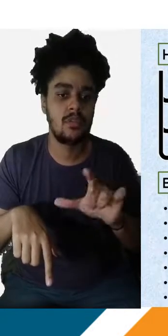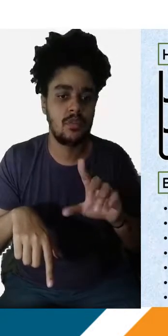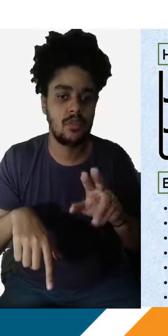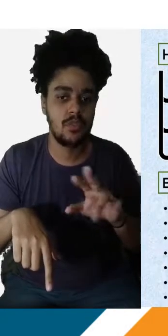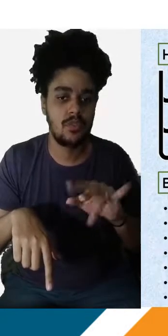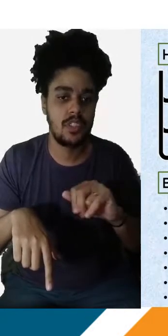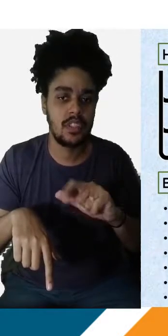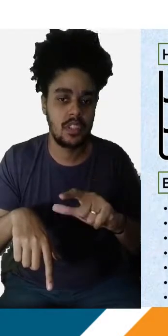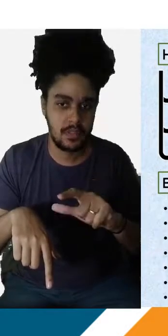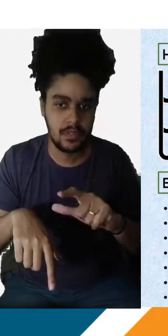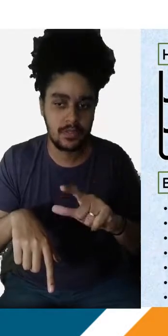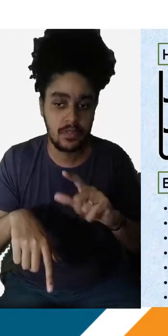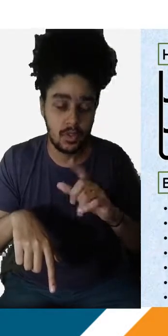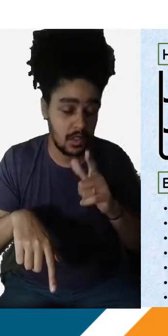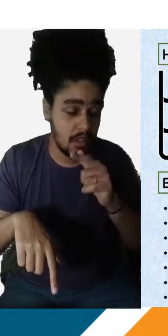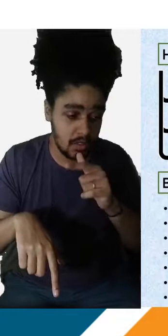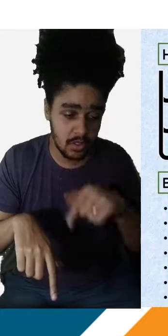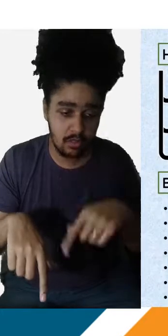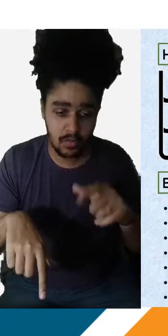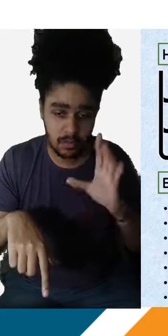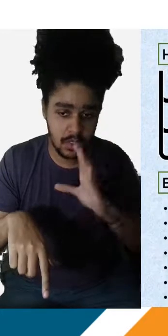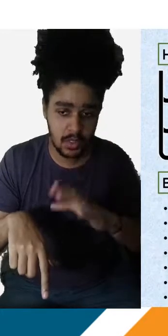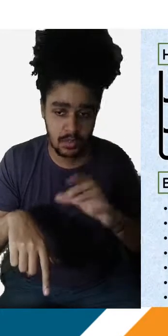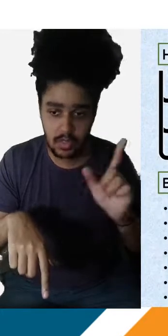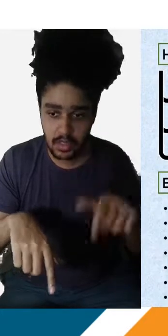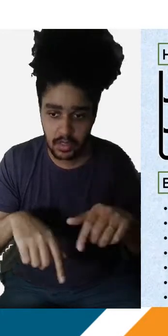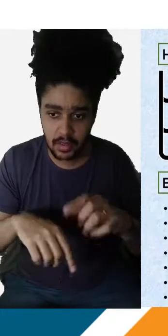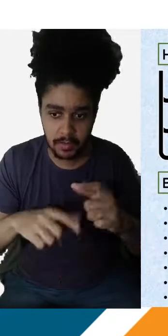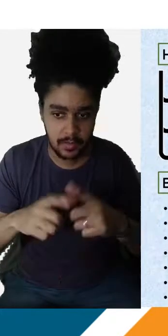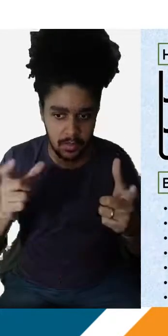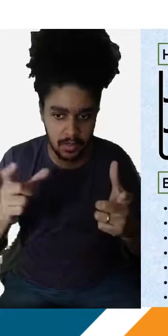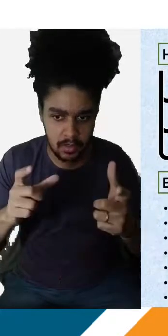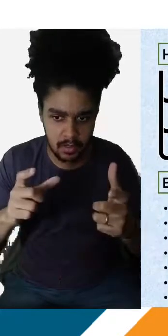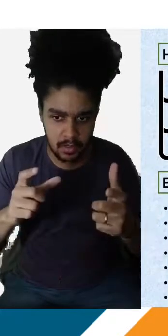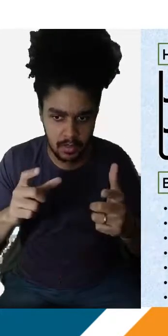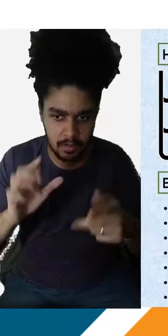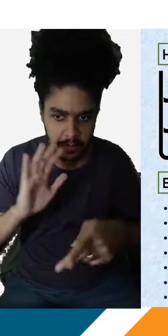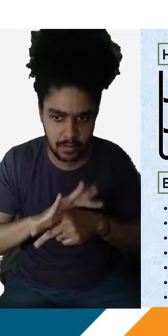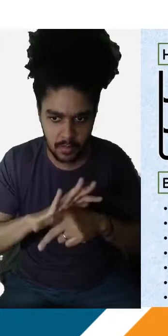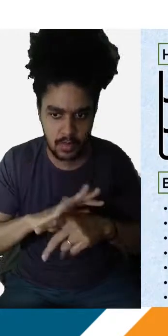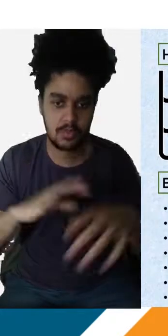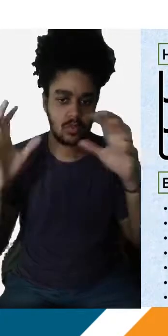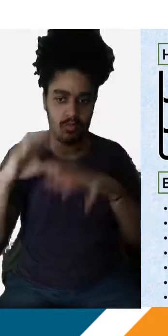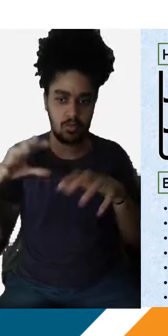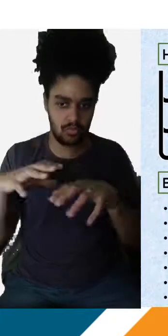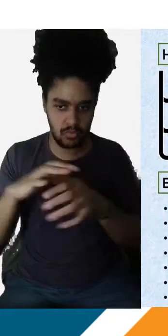os rios aqui no Brasil são majoritariamente abastecidos pela